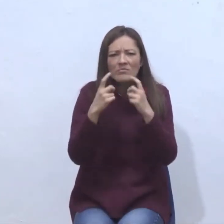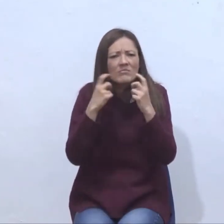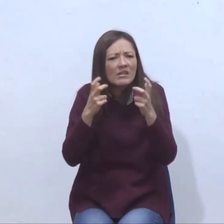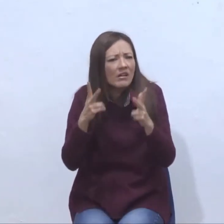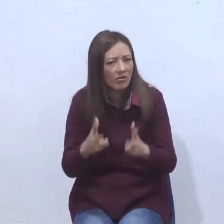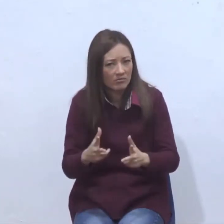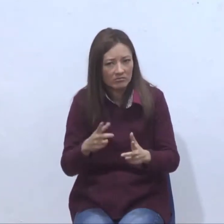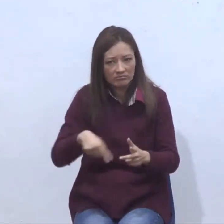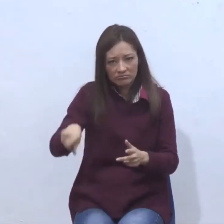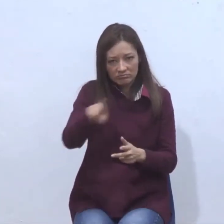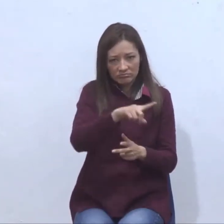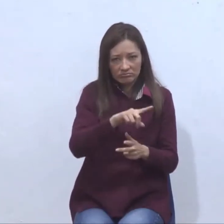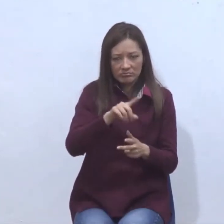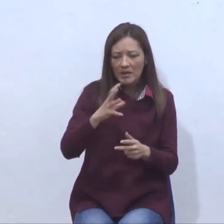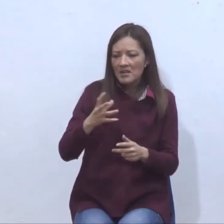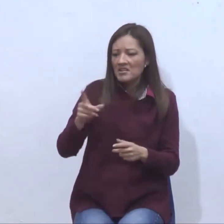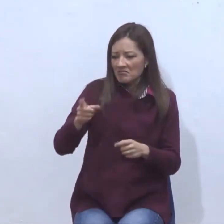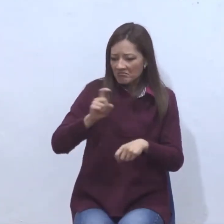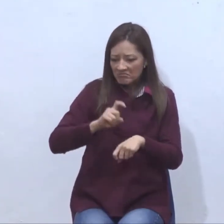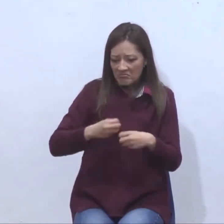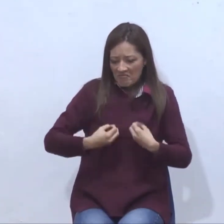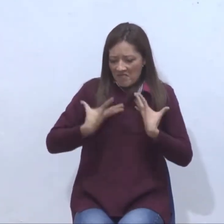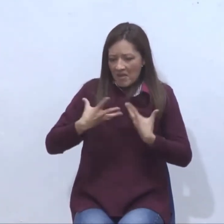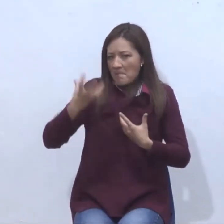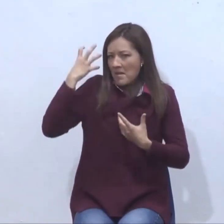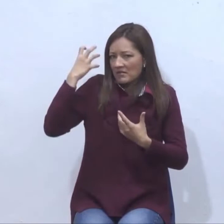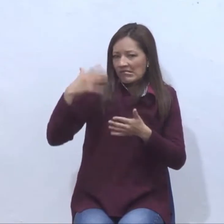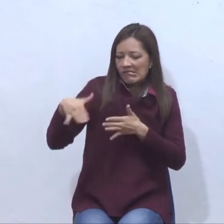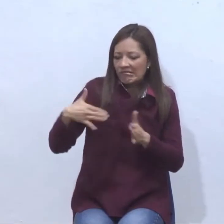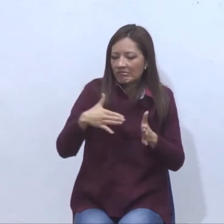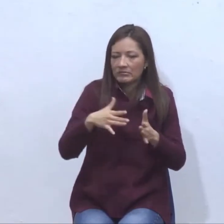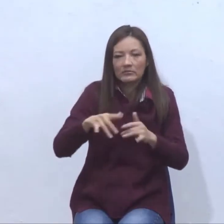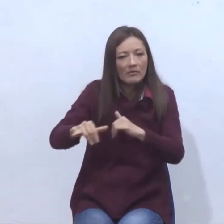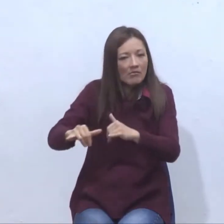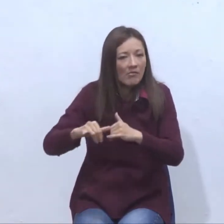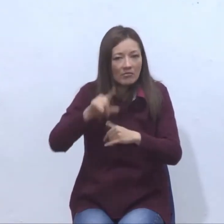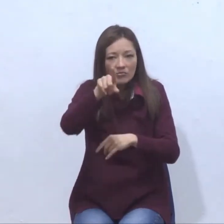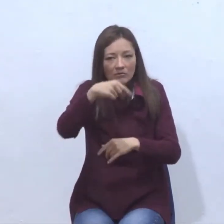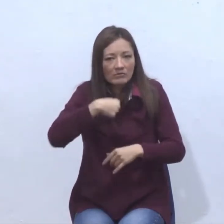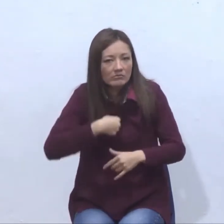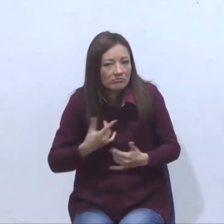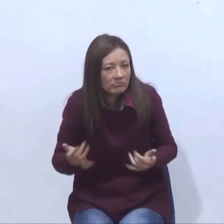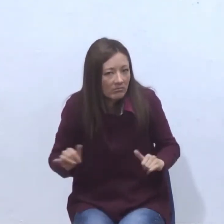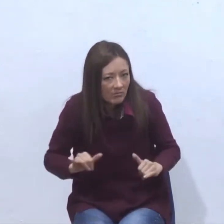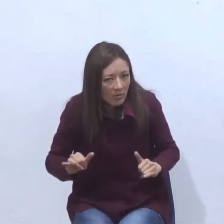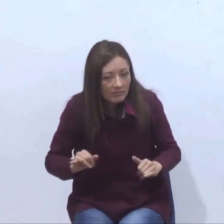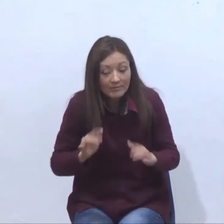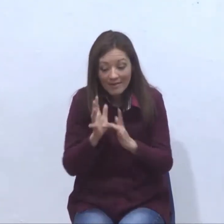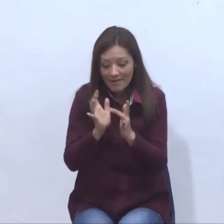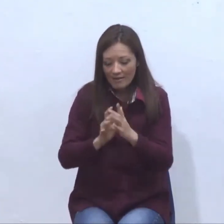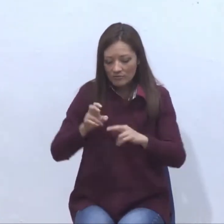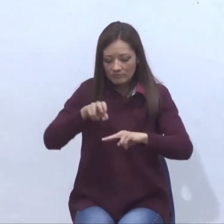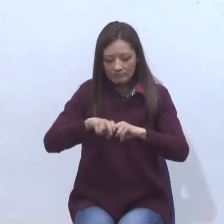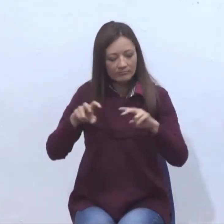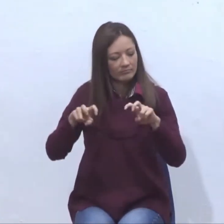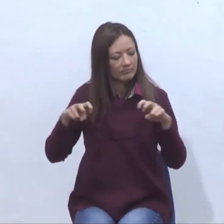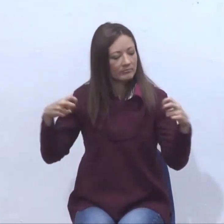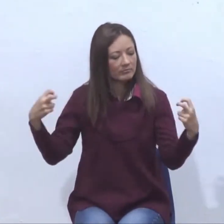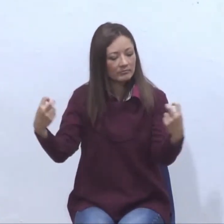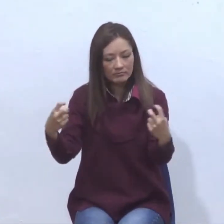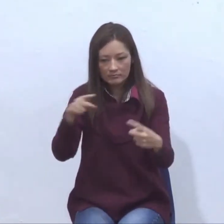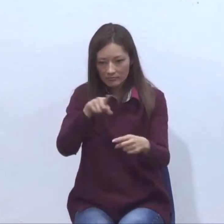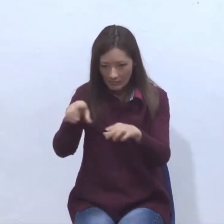pasado como usted y como yo. Él se sentó y les dijo: hagan esto en memoria de